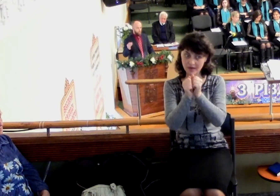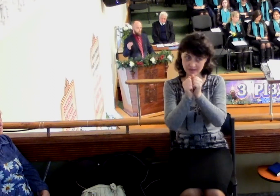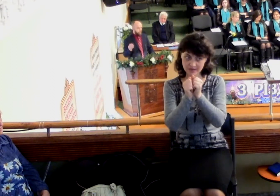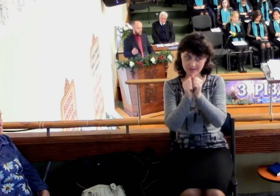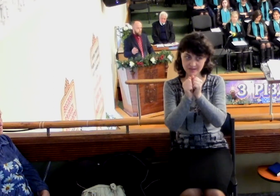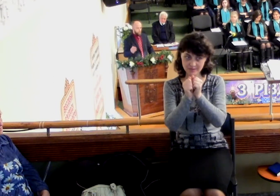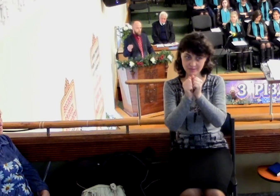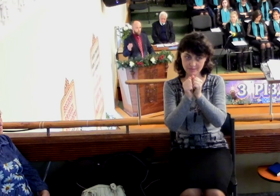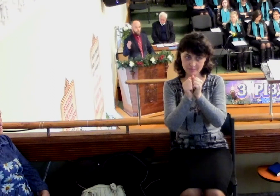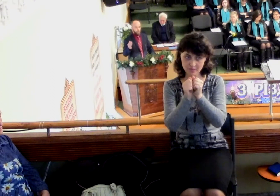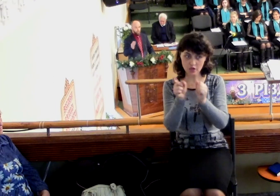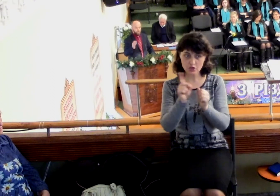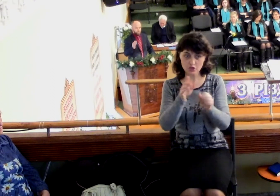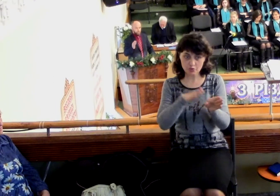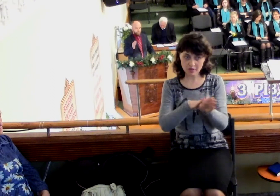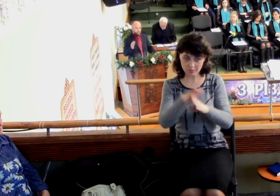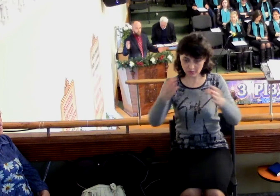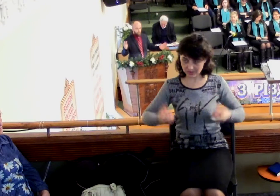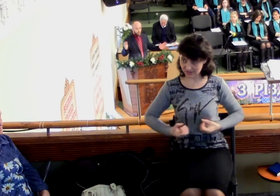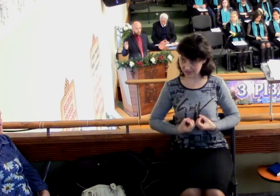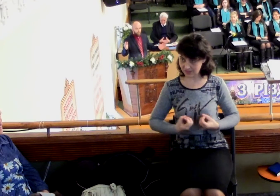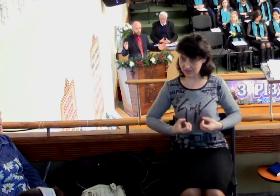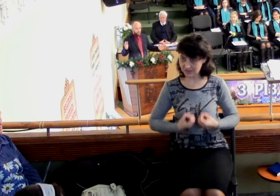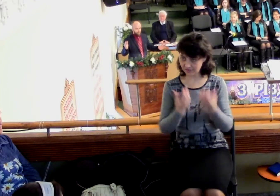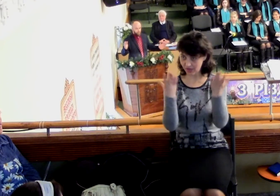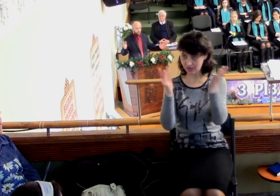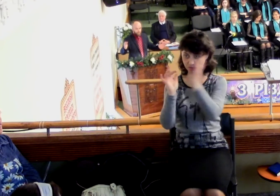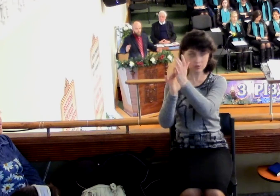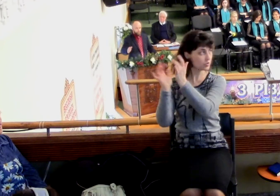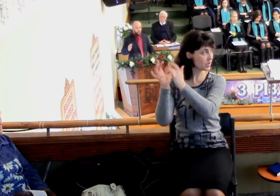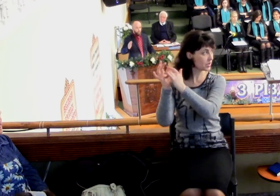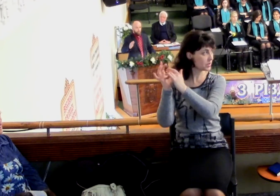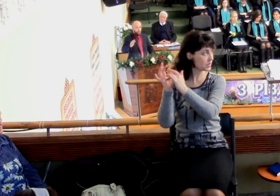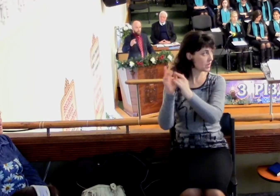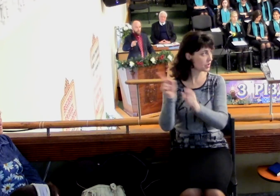ее под сосудом, но так, чтобы светило всем людям, чтобы все